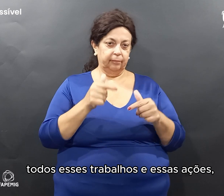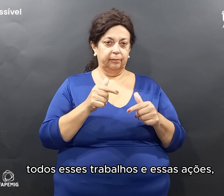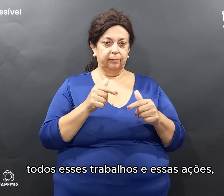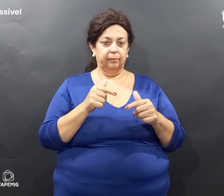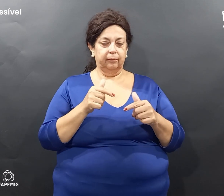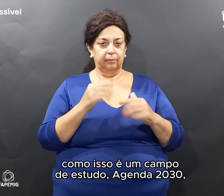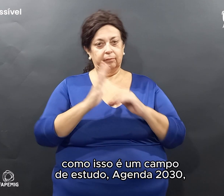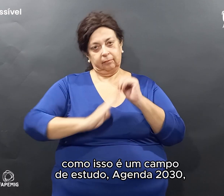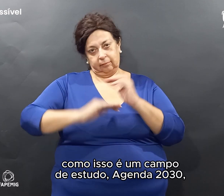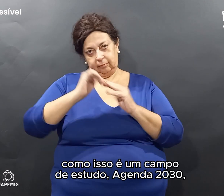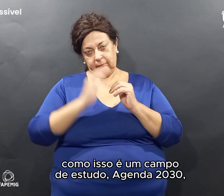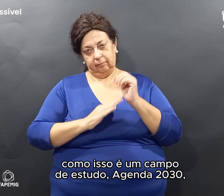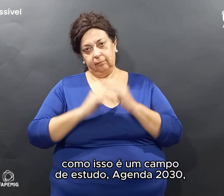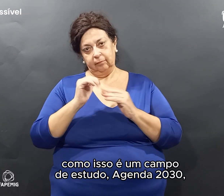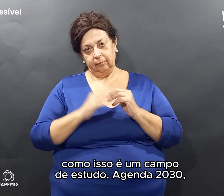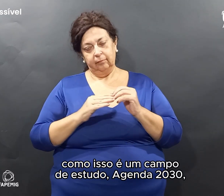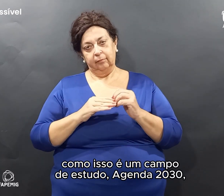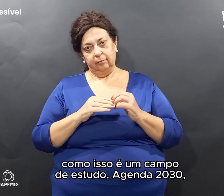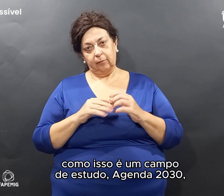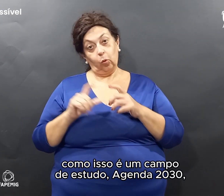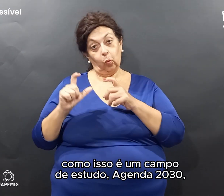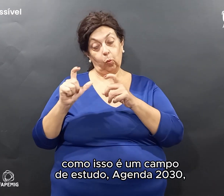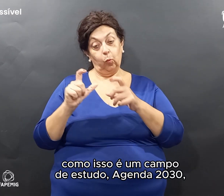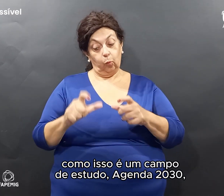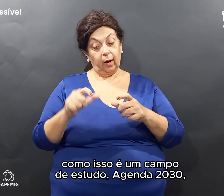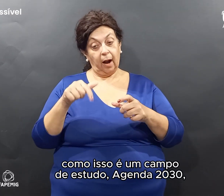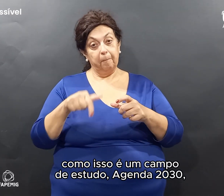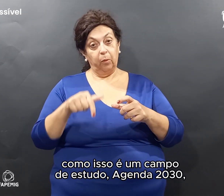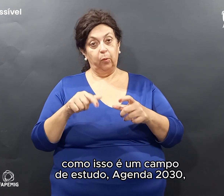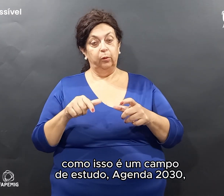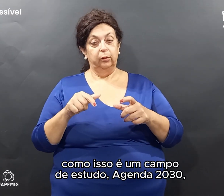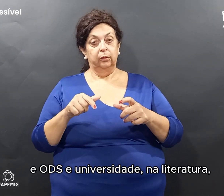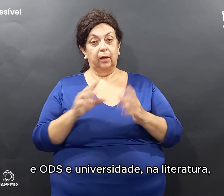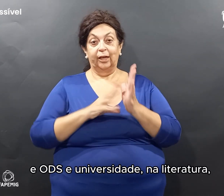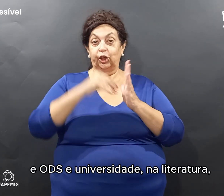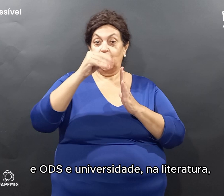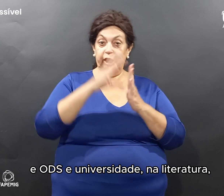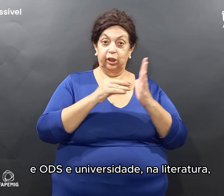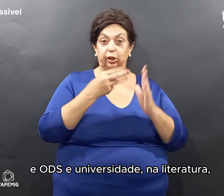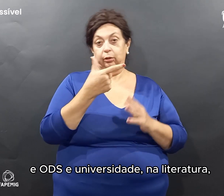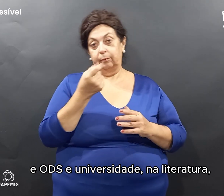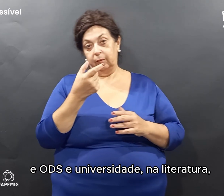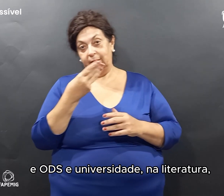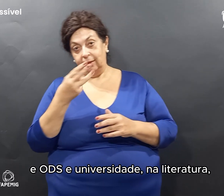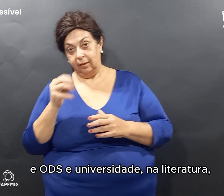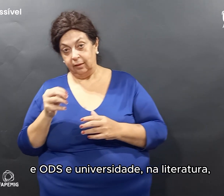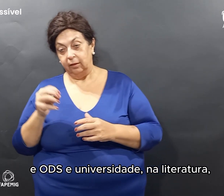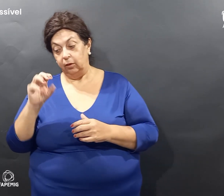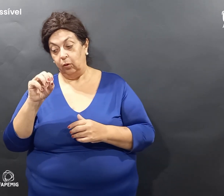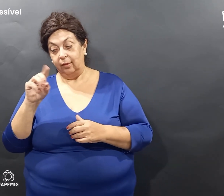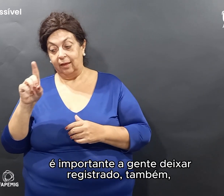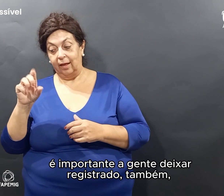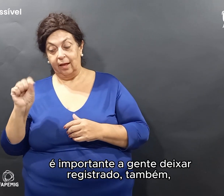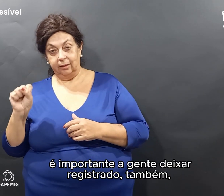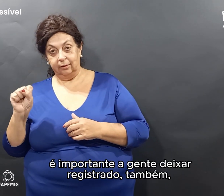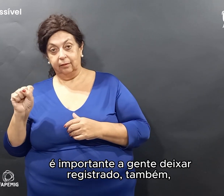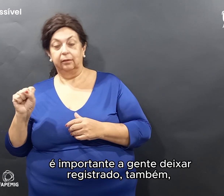ações, como isso é um campo de estudo, Agenda 2030, ODS e Universidade, na literatura, é importante a